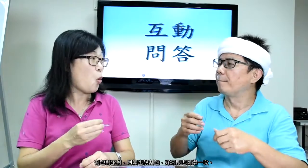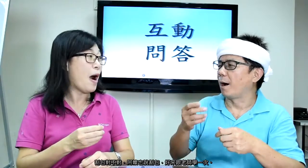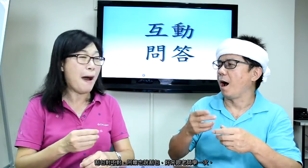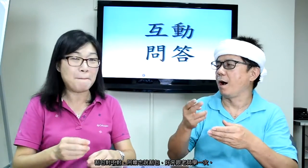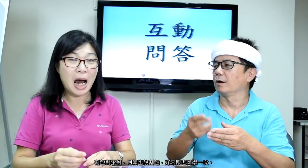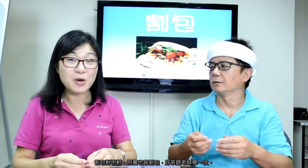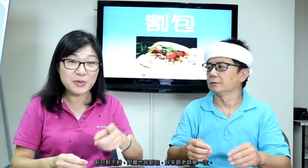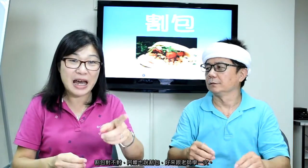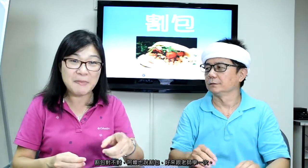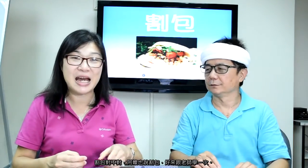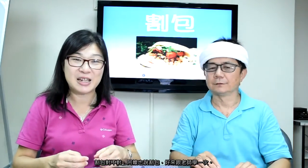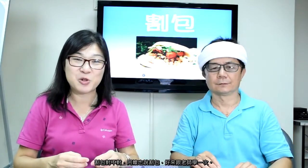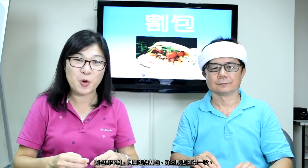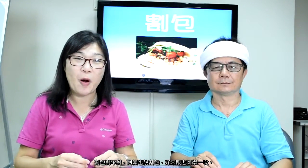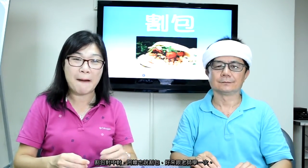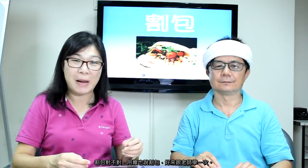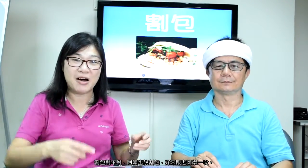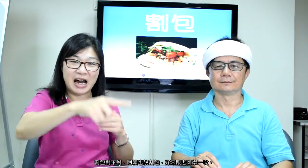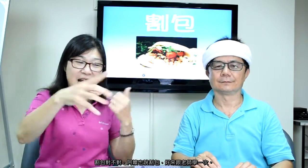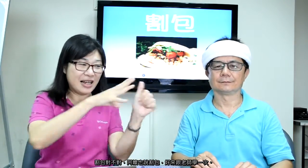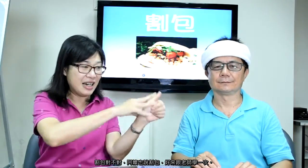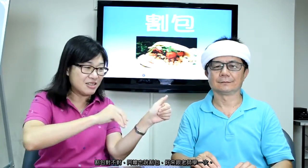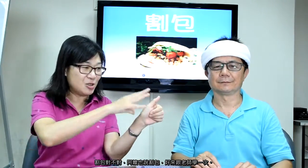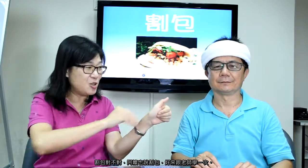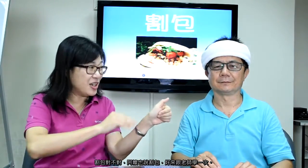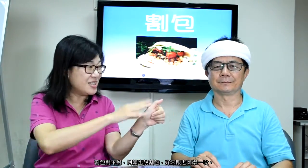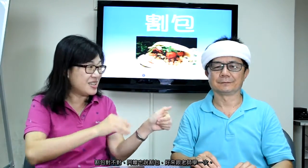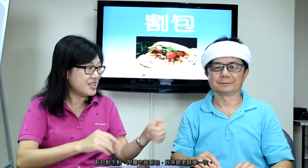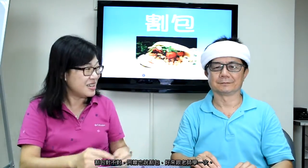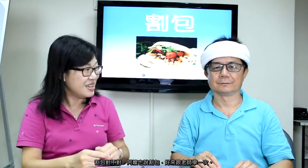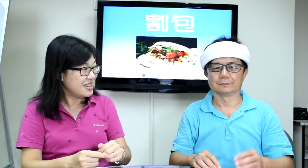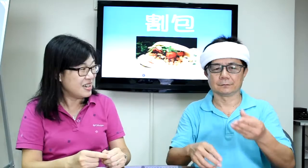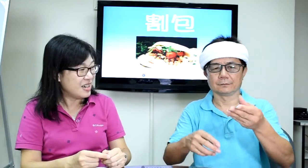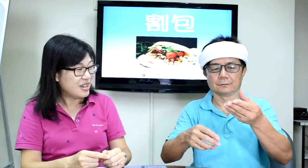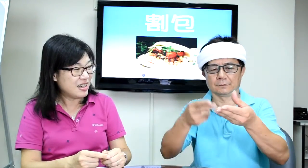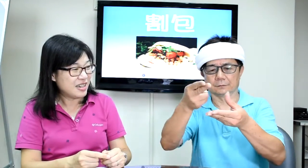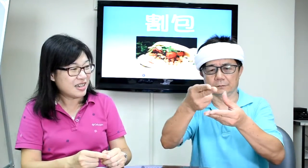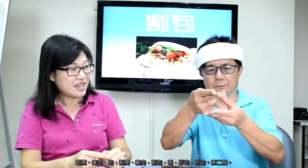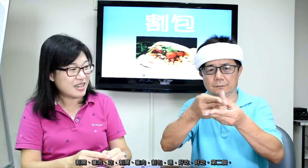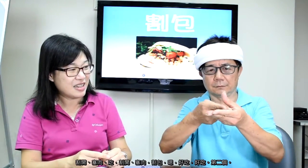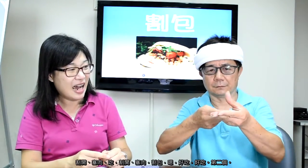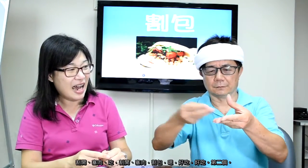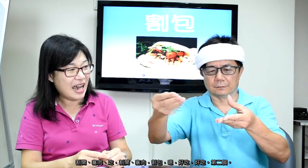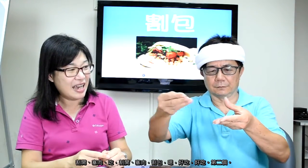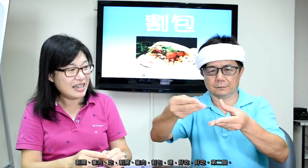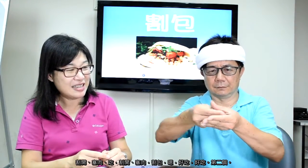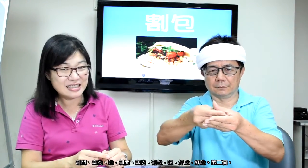挂包，对不对？阿嬷也说挂包，好，来跟老师学一次，割开